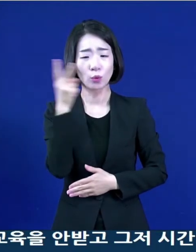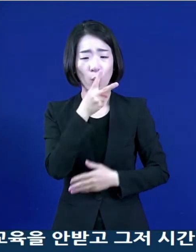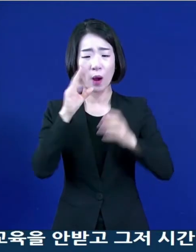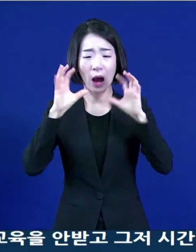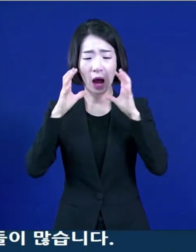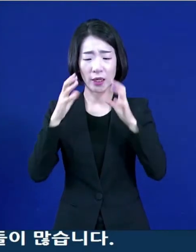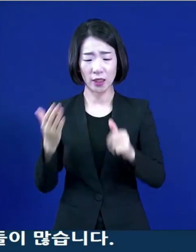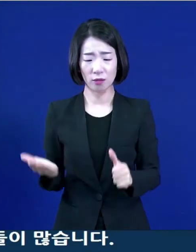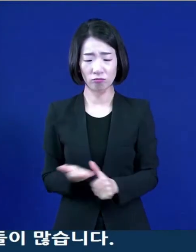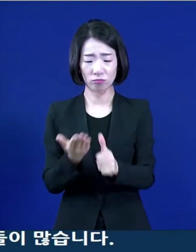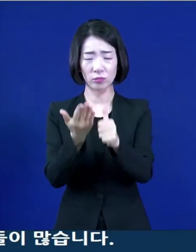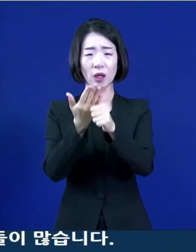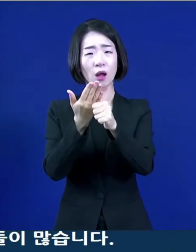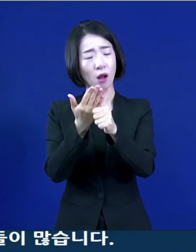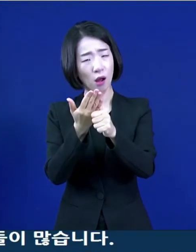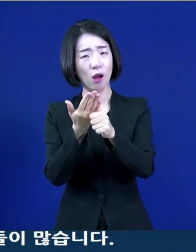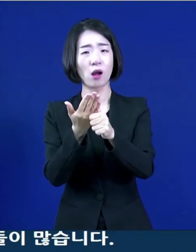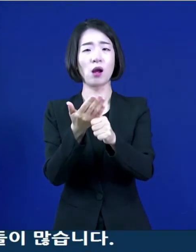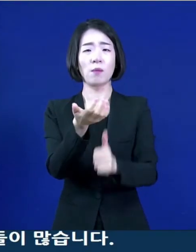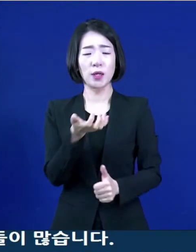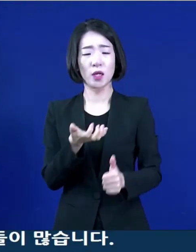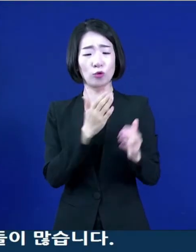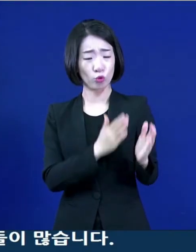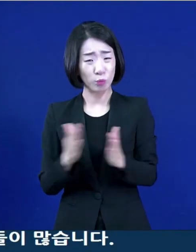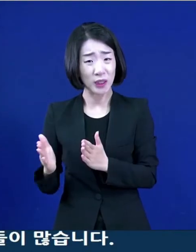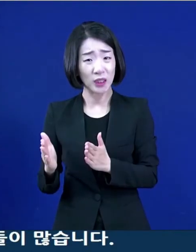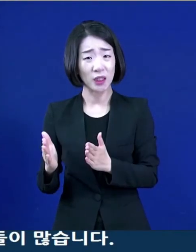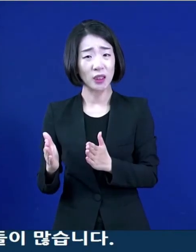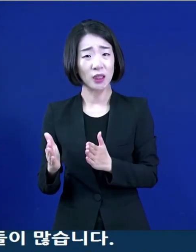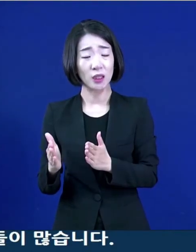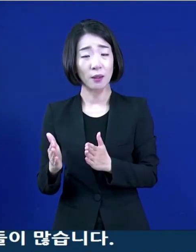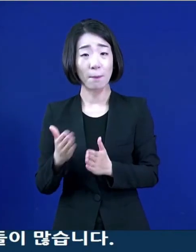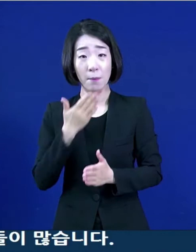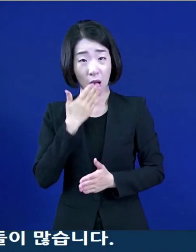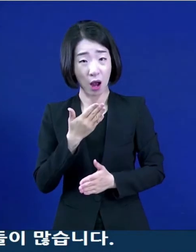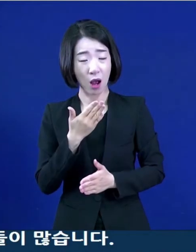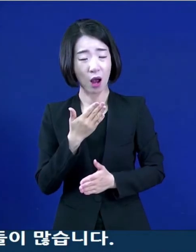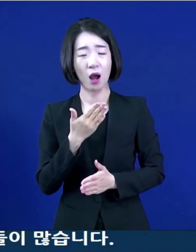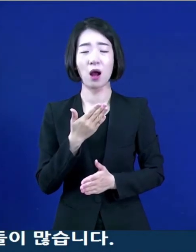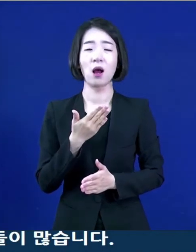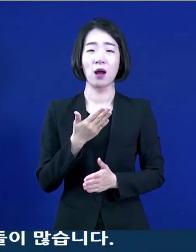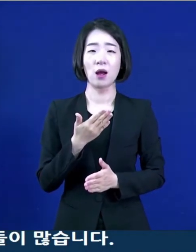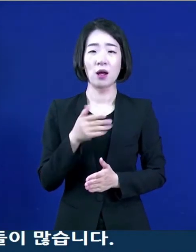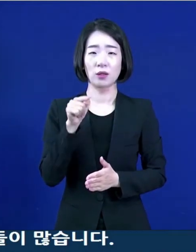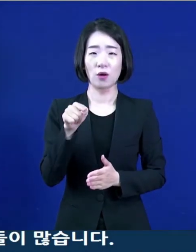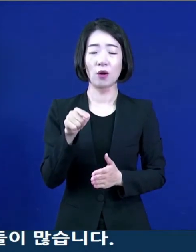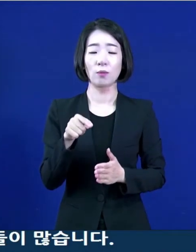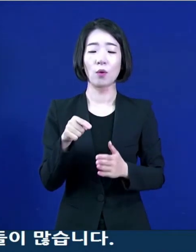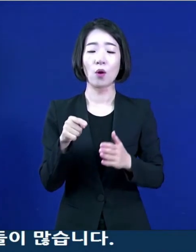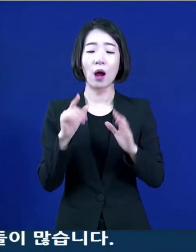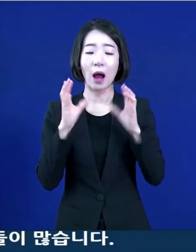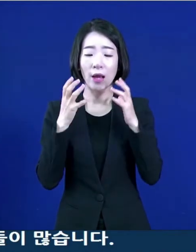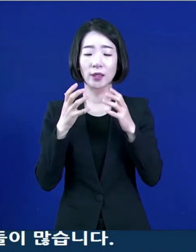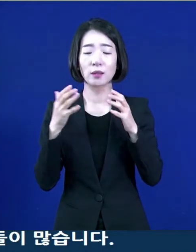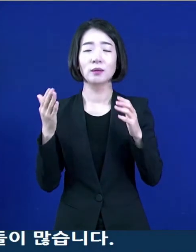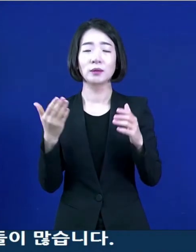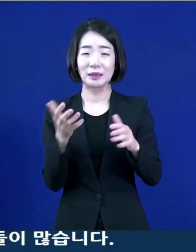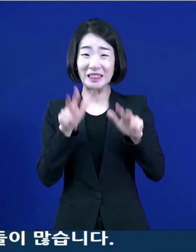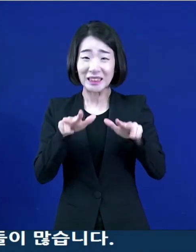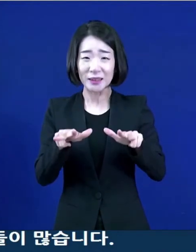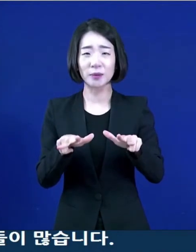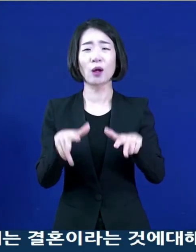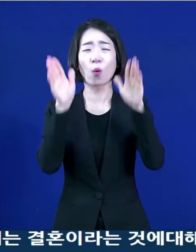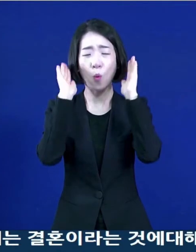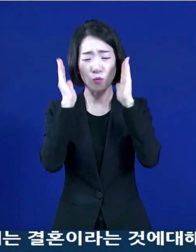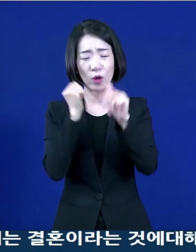할 건가에 대해서는 엄마 아빠들이 철저히 공부하고 아이를 낳는 듯 합니다. 옛날에는